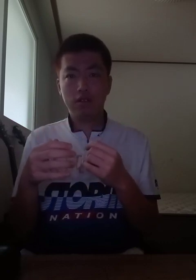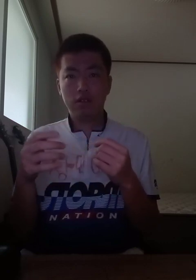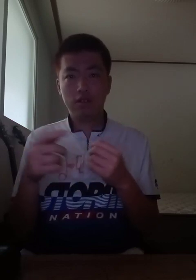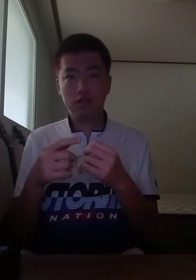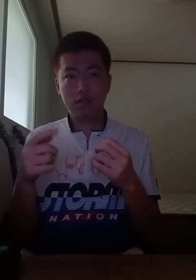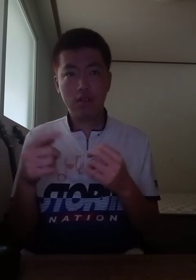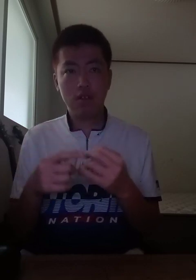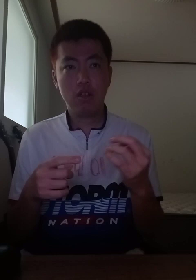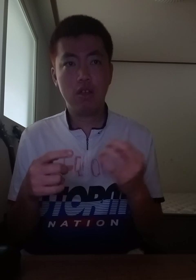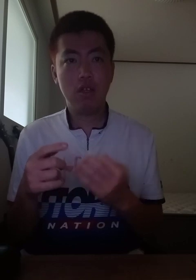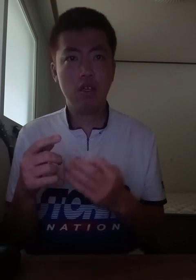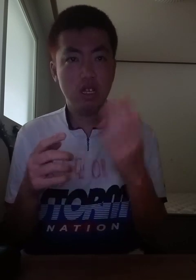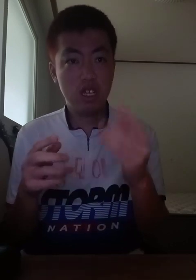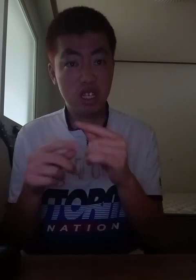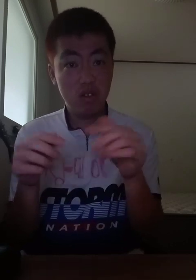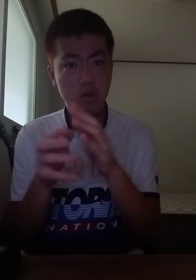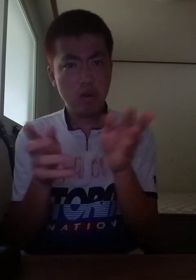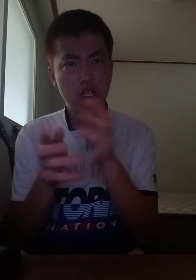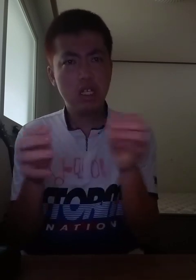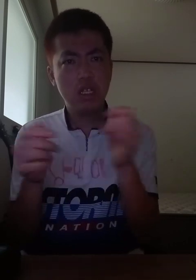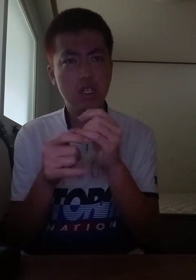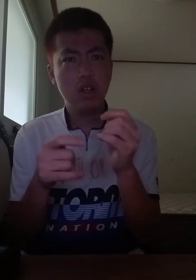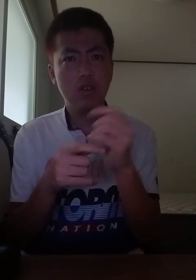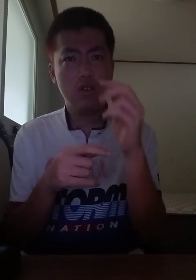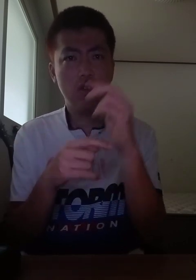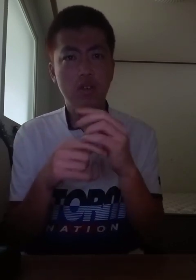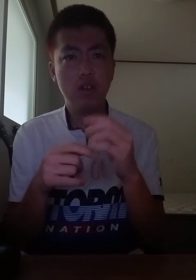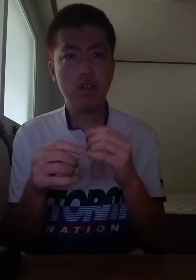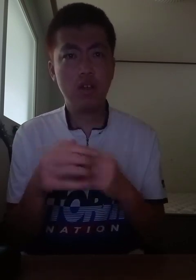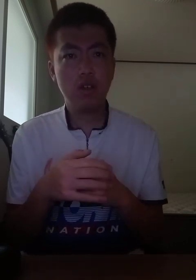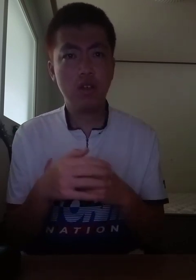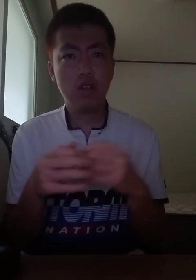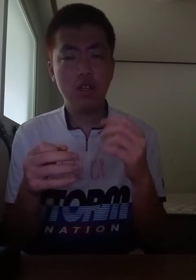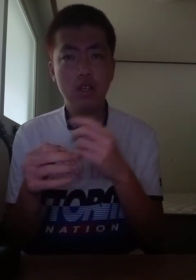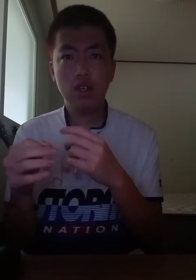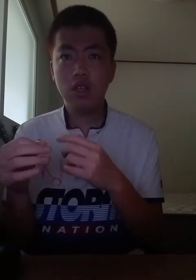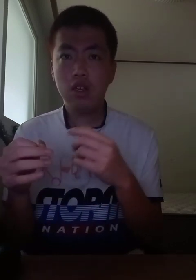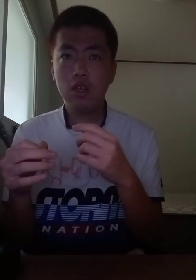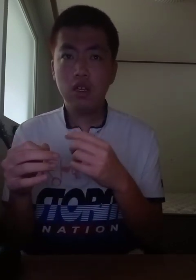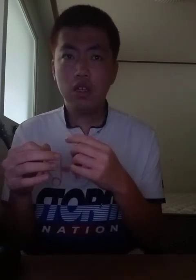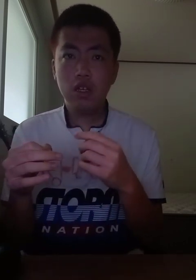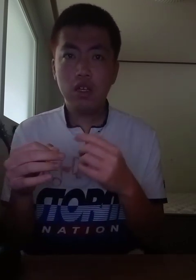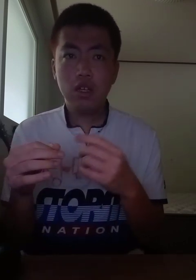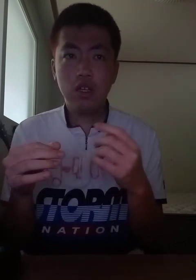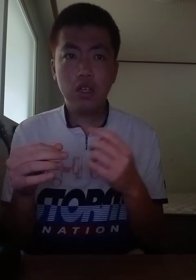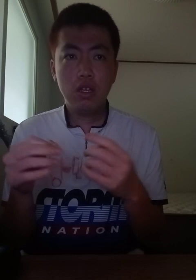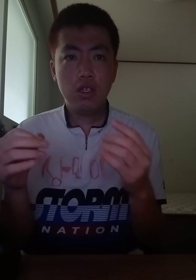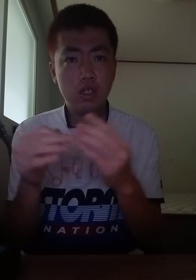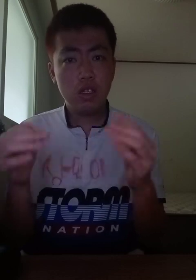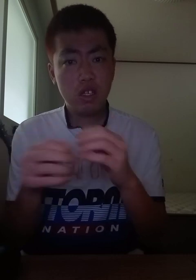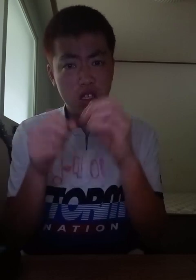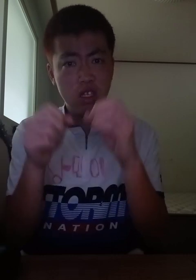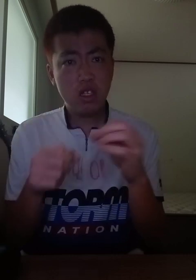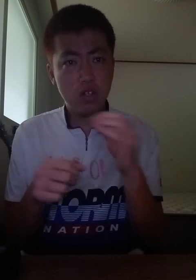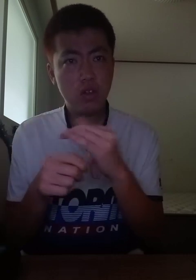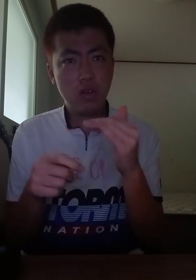보시면 신발과 녹슨 통조림 캔도 있고요. 옆쪽을 보시면 편의점 봉투에 쌓인 생활용 쓰레기도